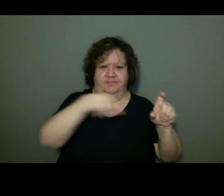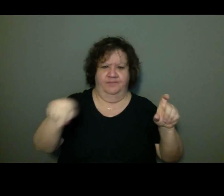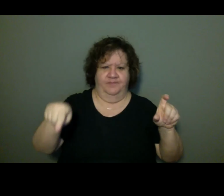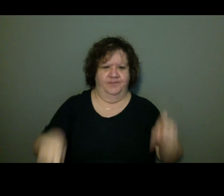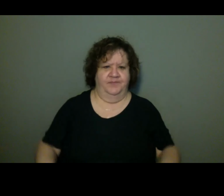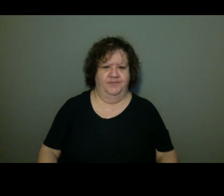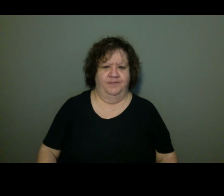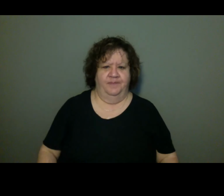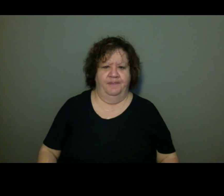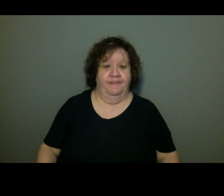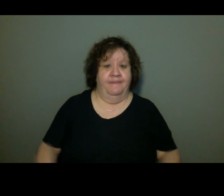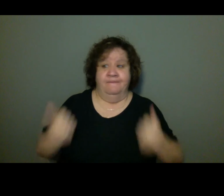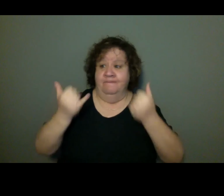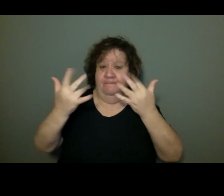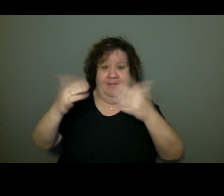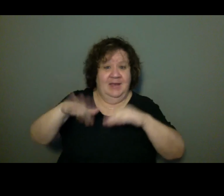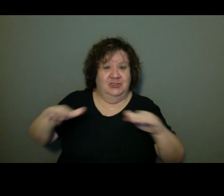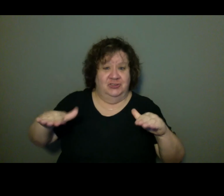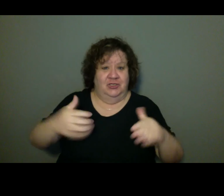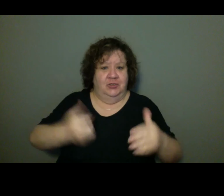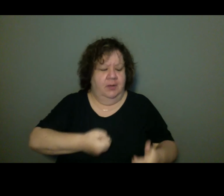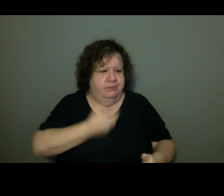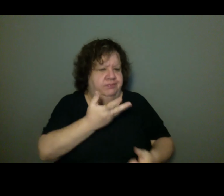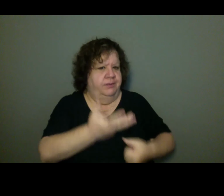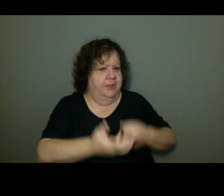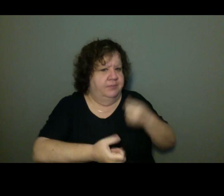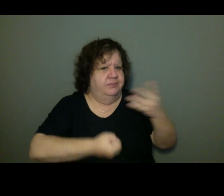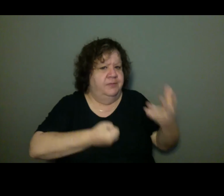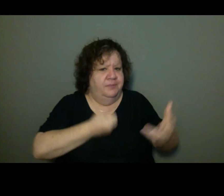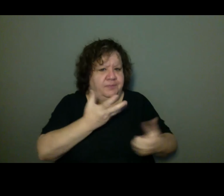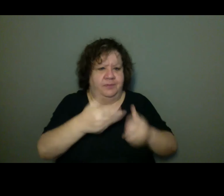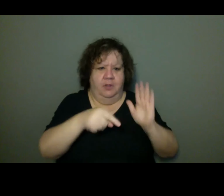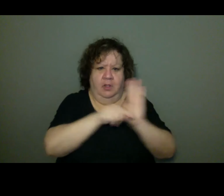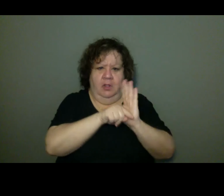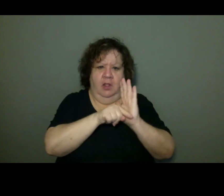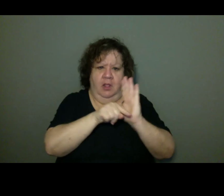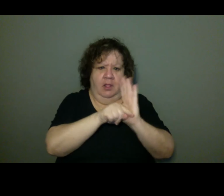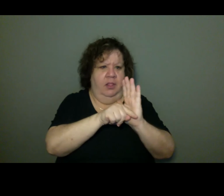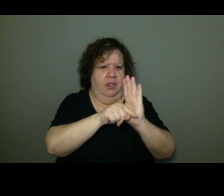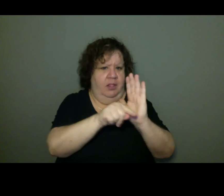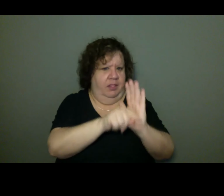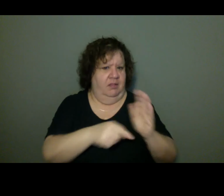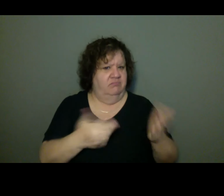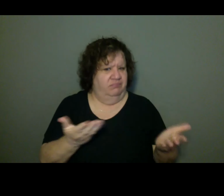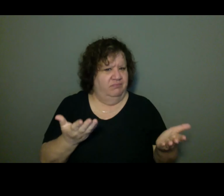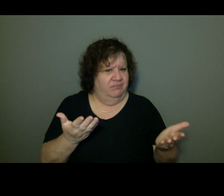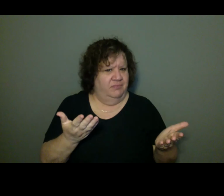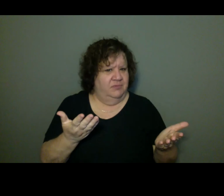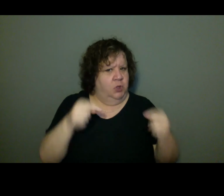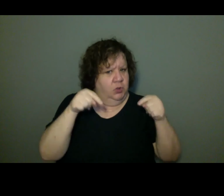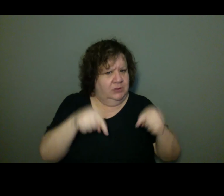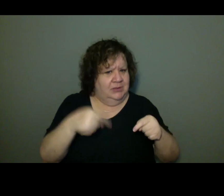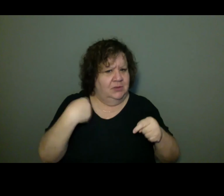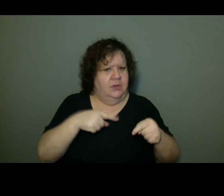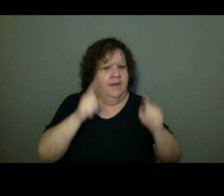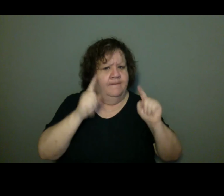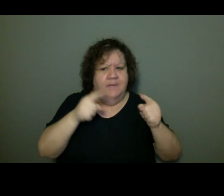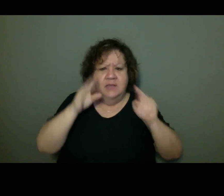muy negativas de muchos niños. Pero, sin duda, este día de debate general